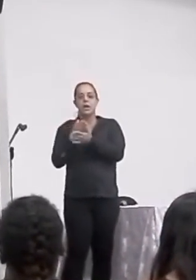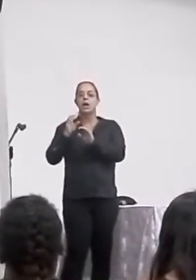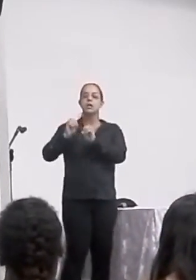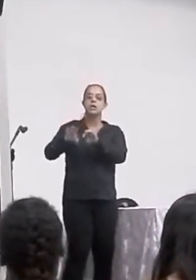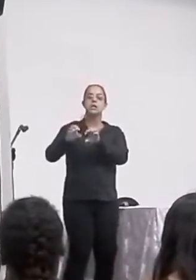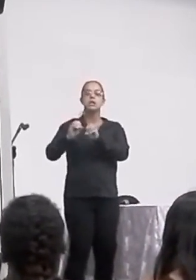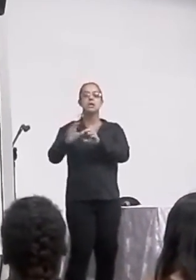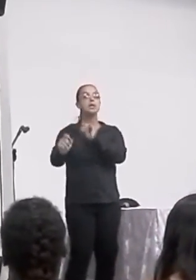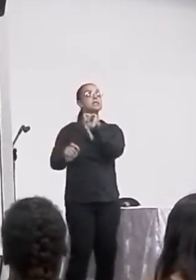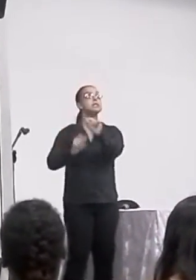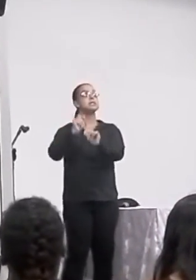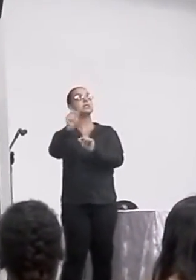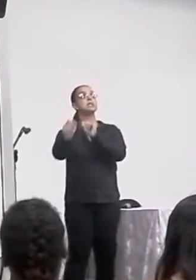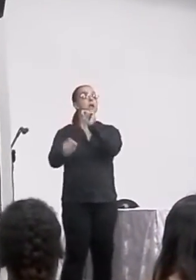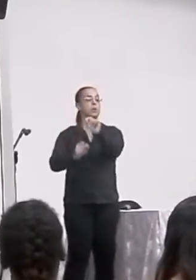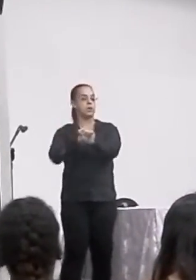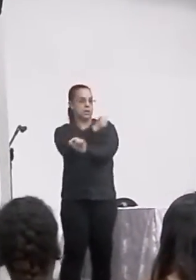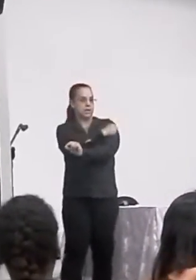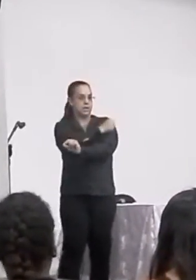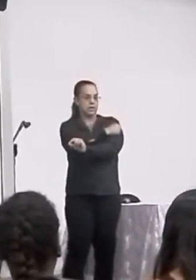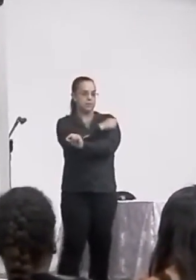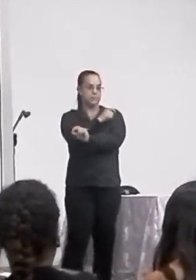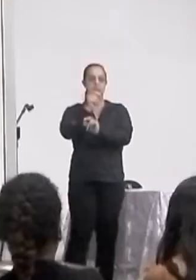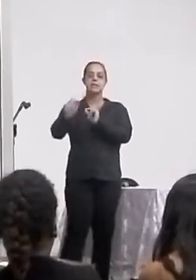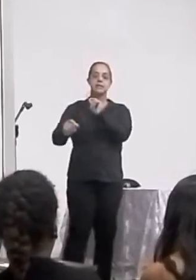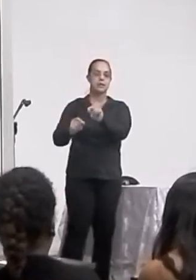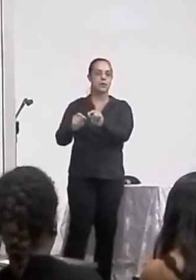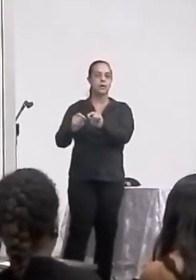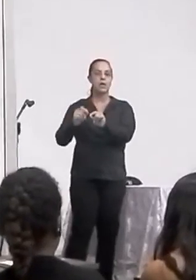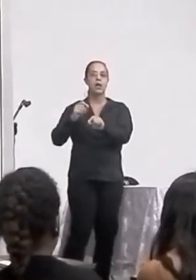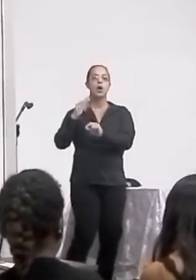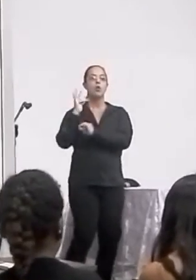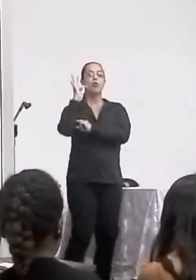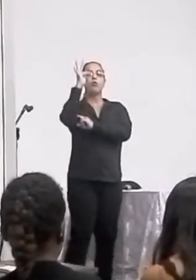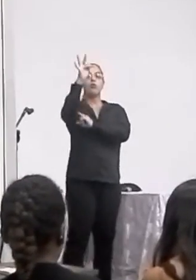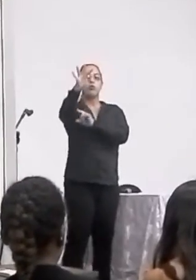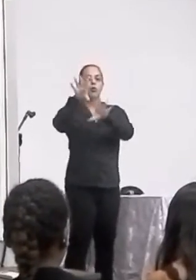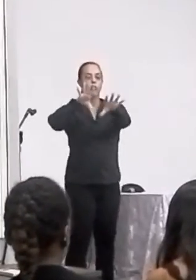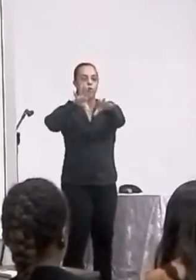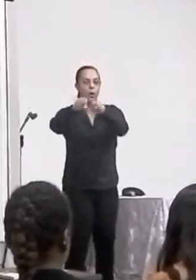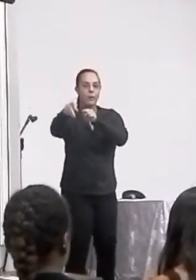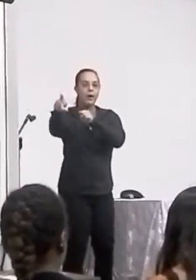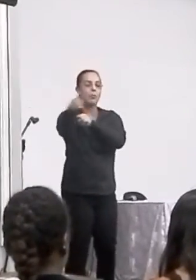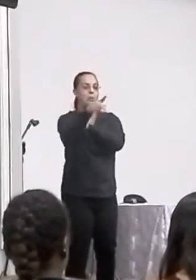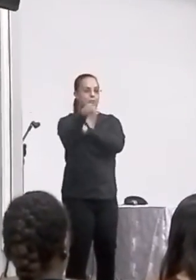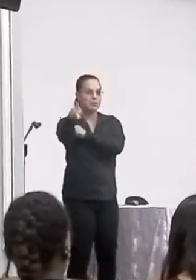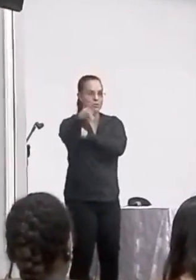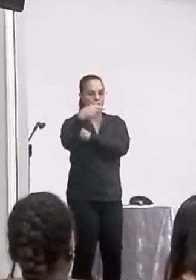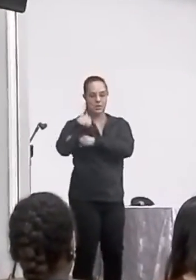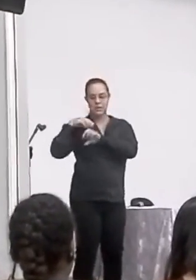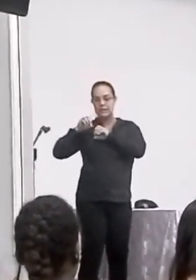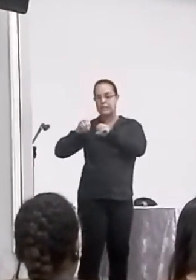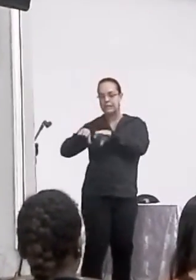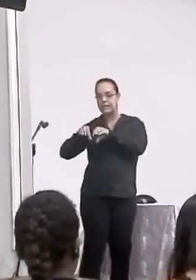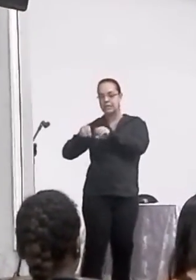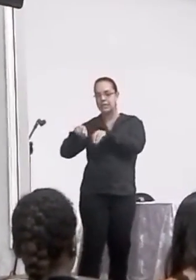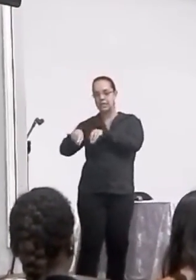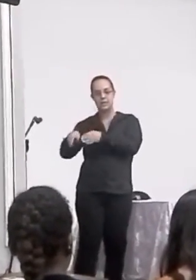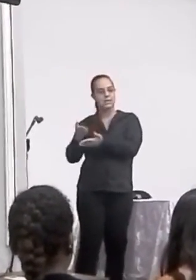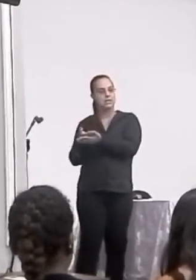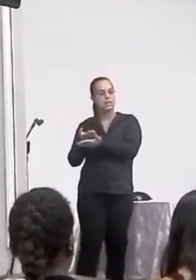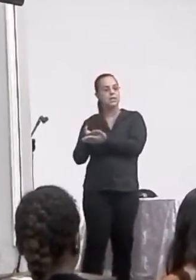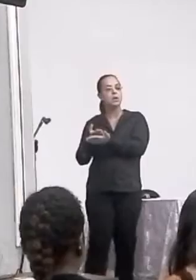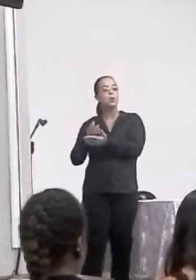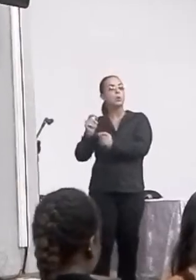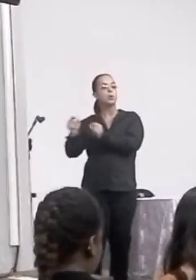professores capazes de entusiasmo. Capazes de entusiasmo, não tanto de entusiasmo político, mas de